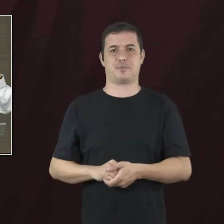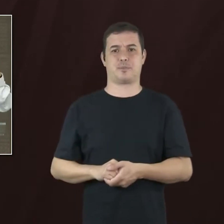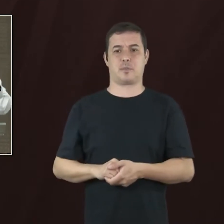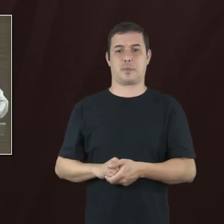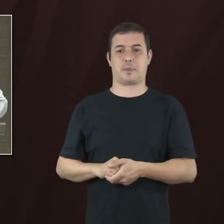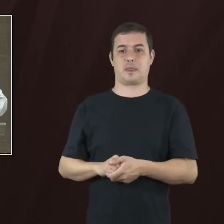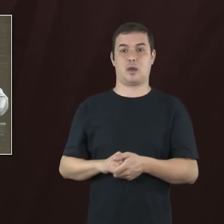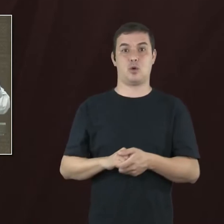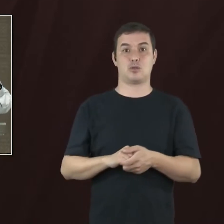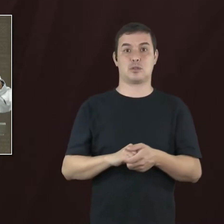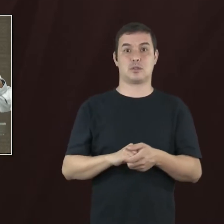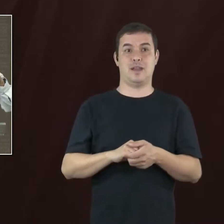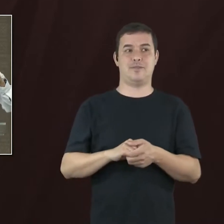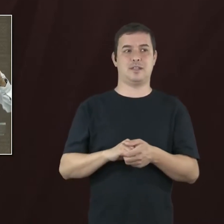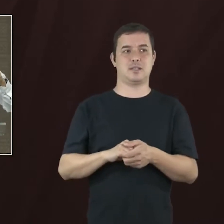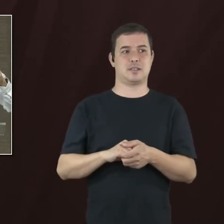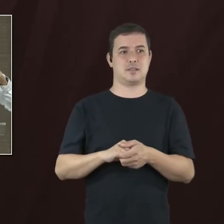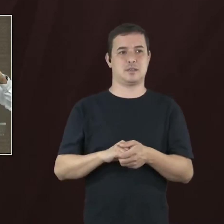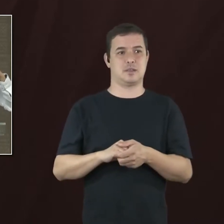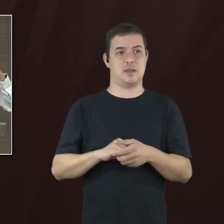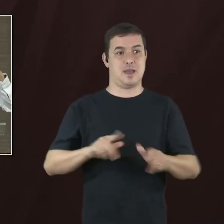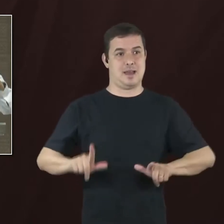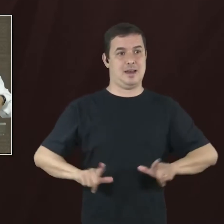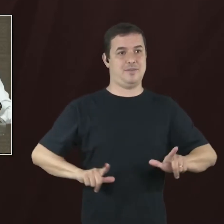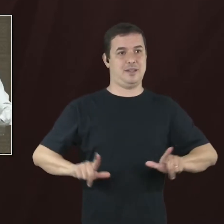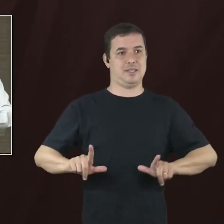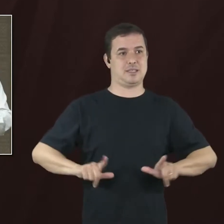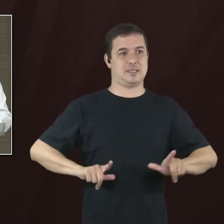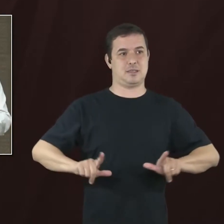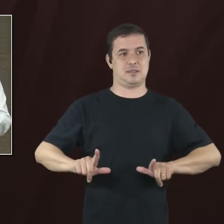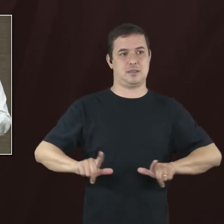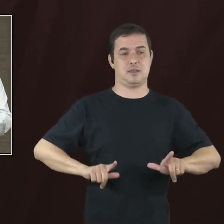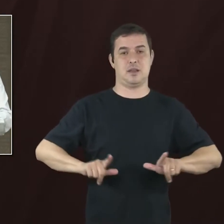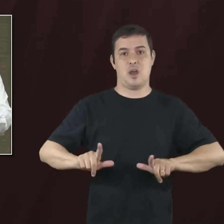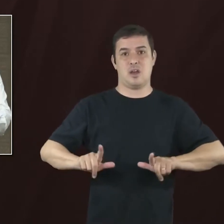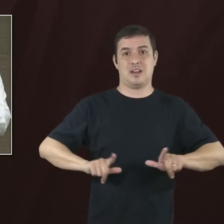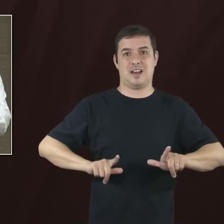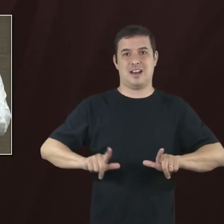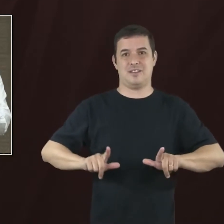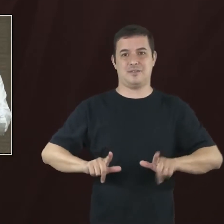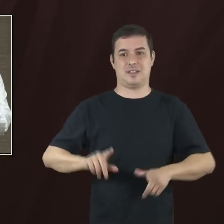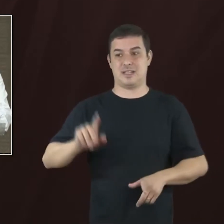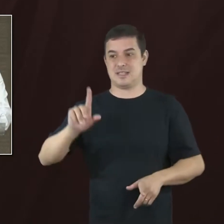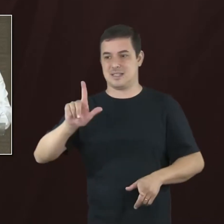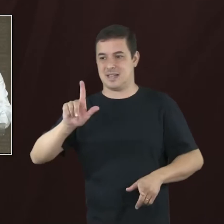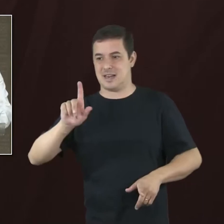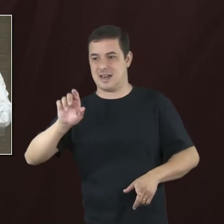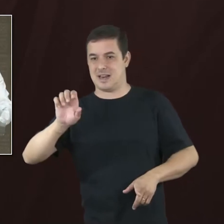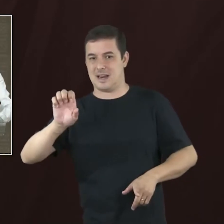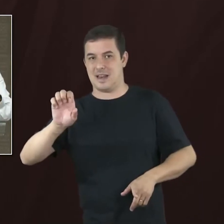os levitas para trazer alguns ídolos do lar para